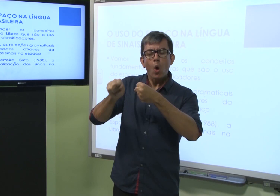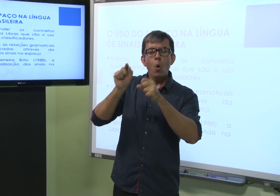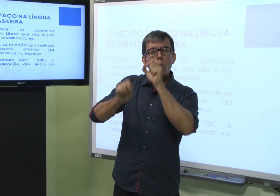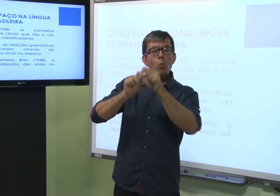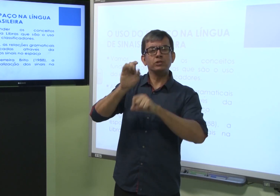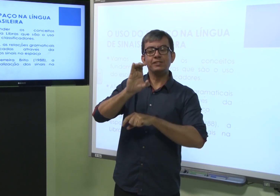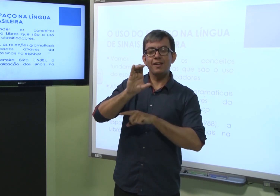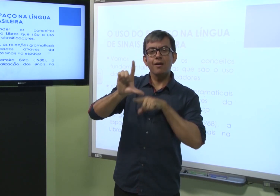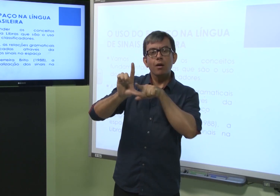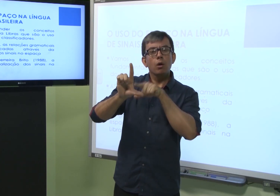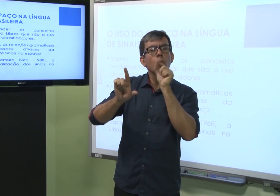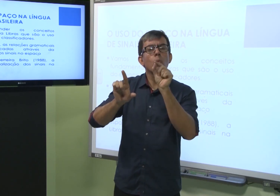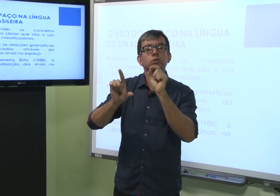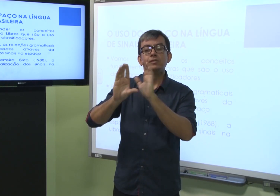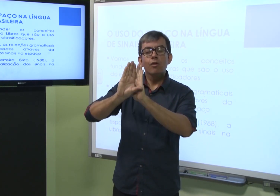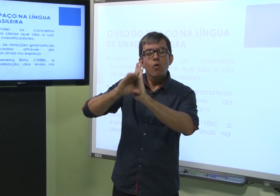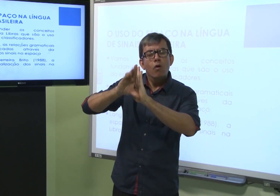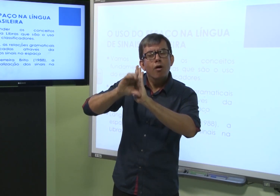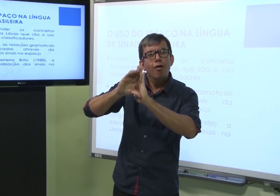e conceitos